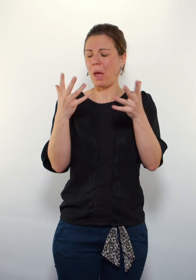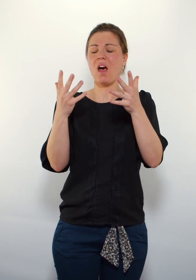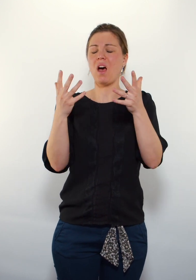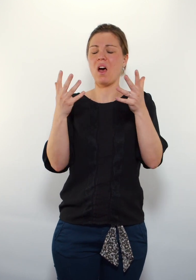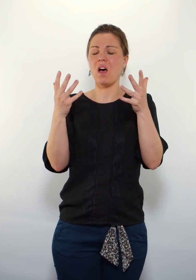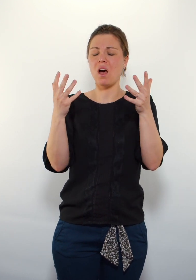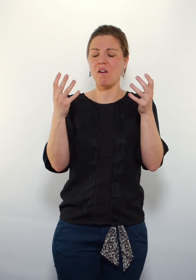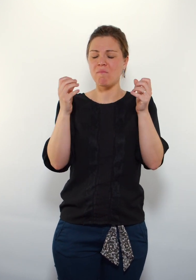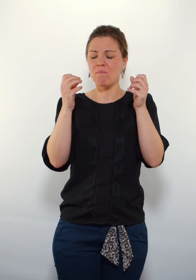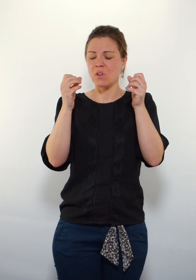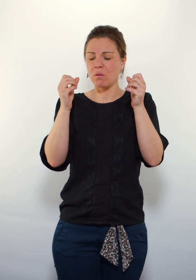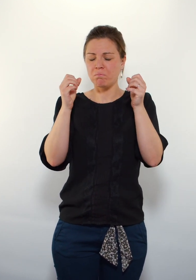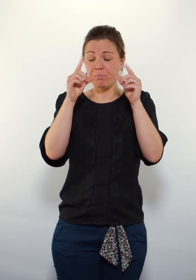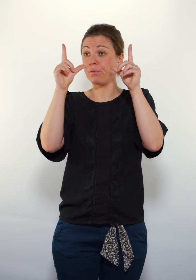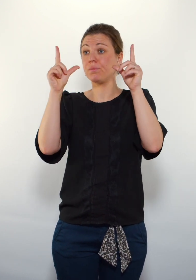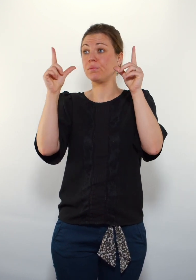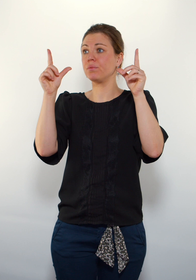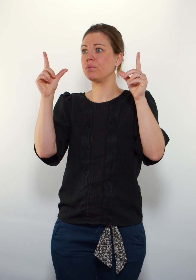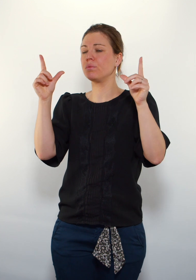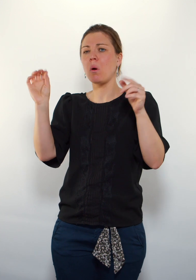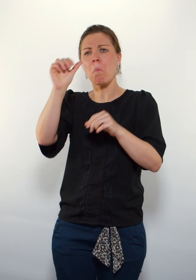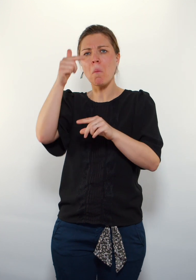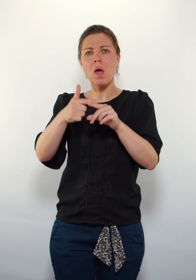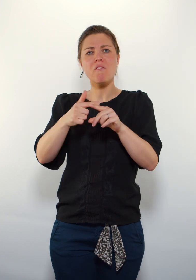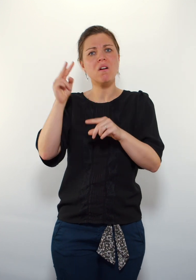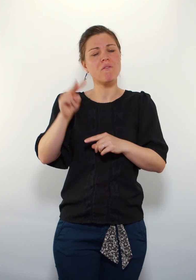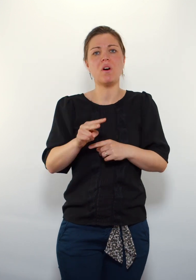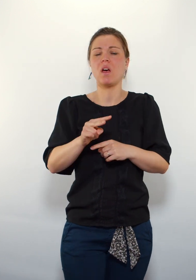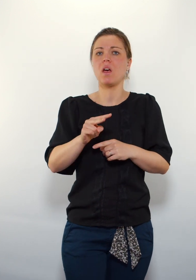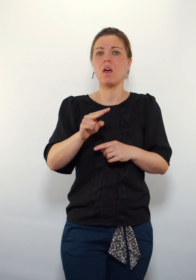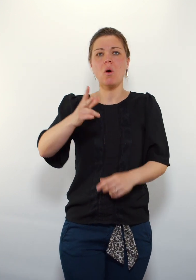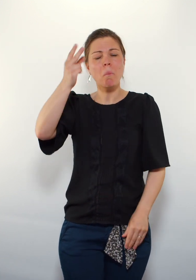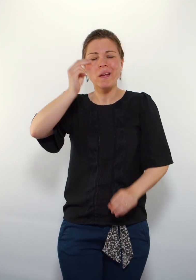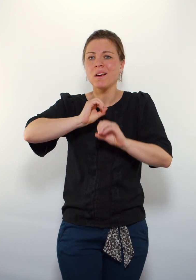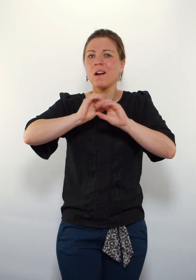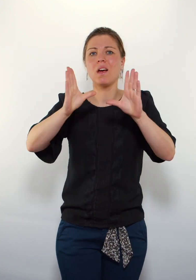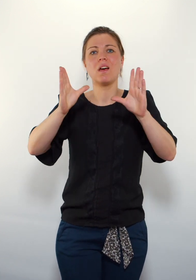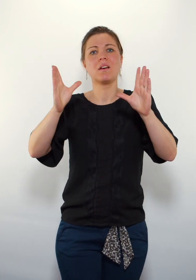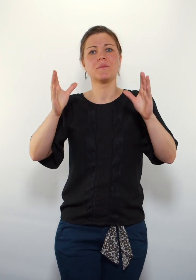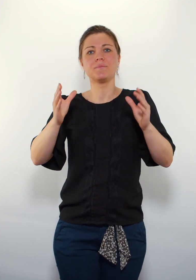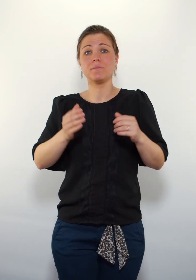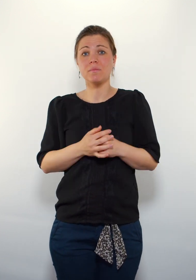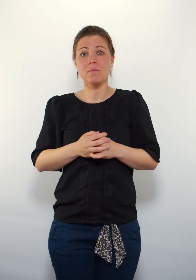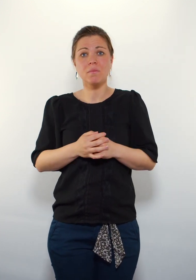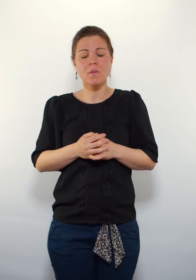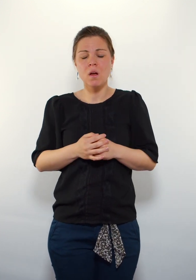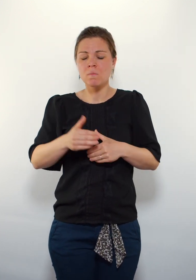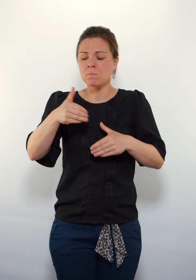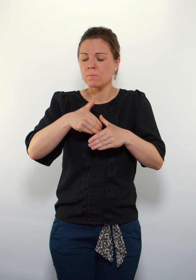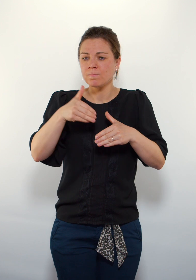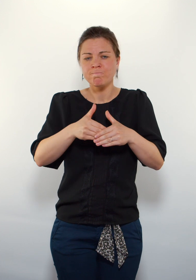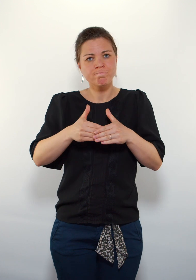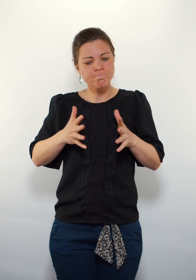claque en fait. J'avais l'impression qu'on retirait un voile de mes yeux et que c'était la première fois que ça y est, je voyais les choses. Et j'étais